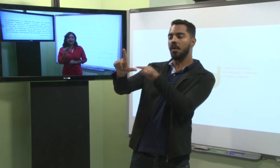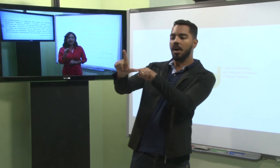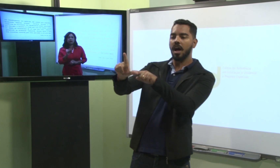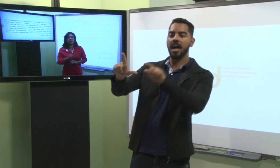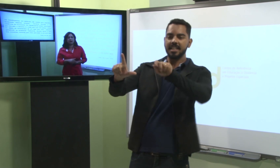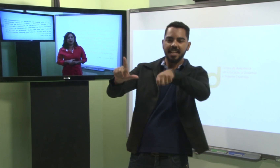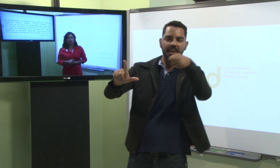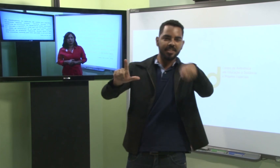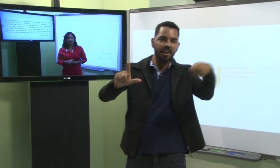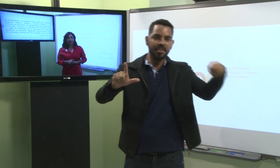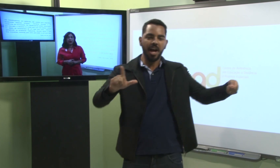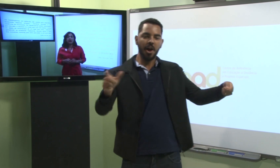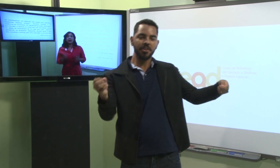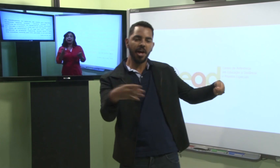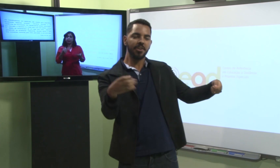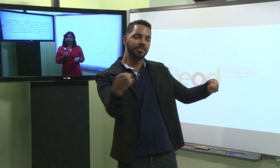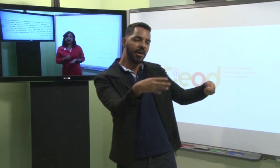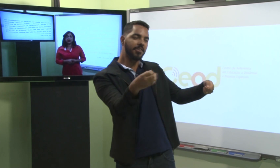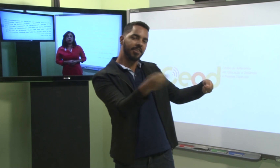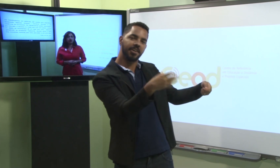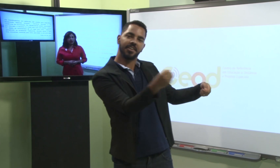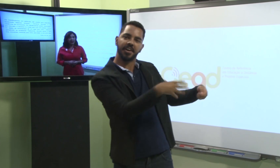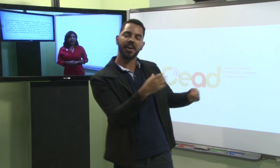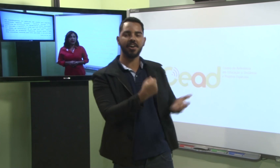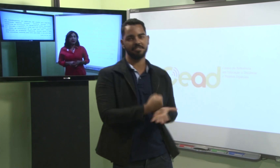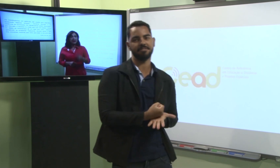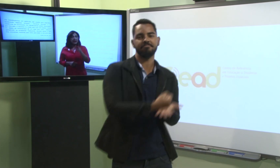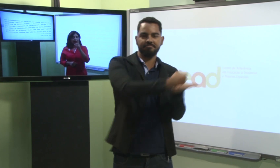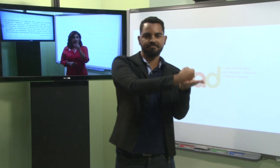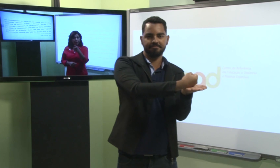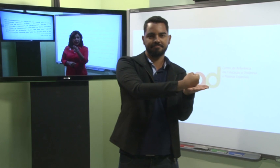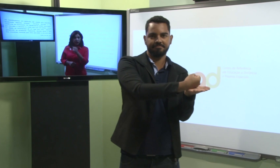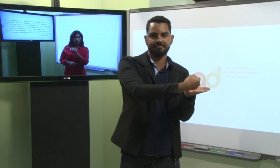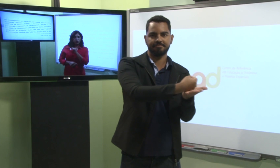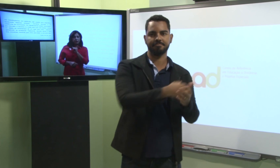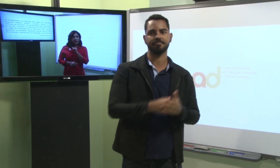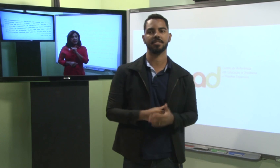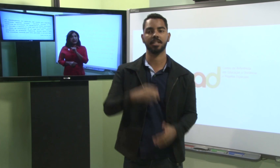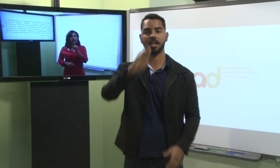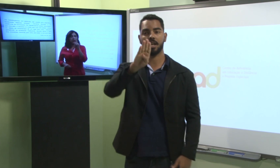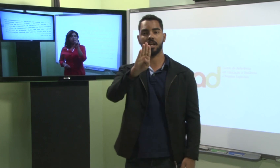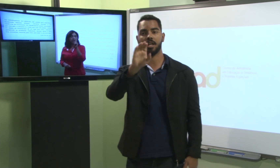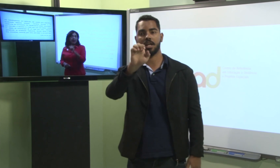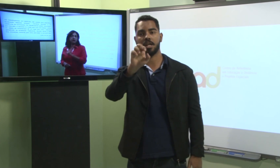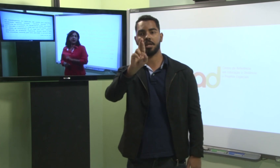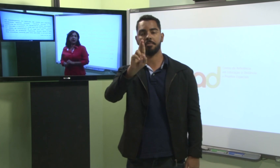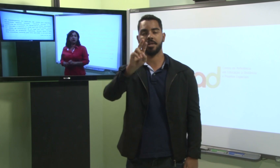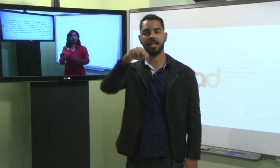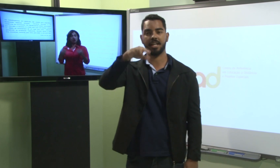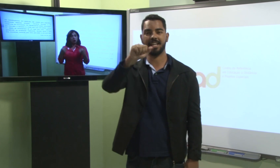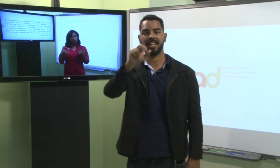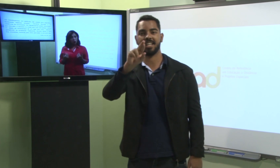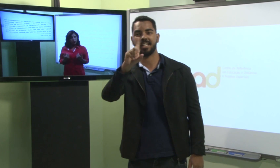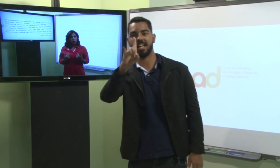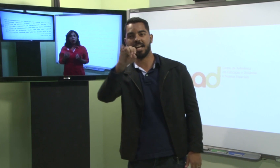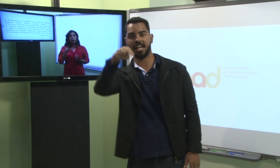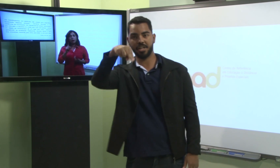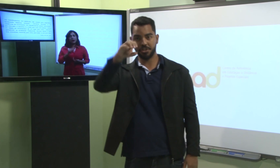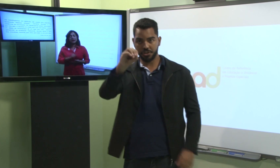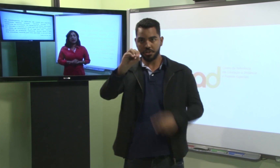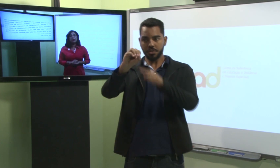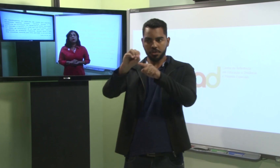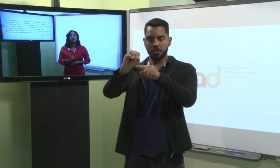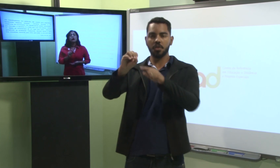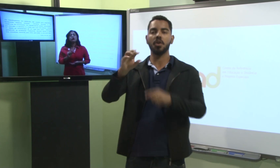sinais dentro dessa língua. Bernardino nos diz ainda, a partir de suas pesquisas, que os classificadores de corpo,